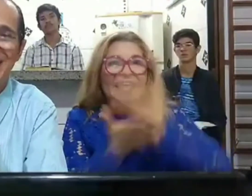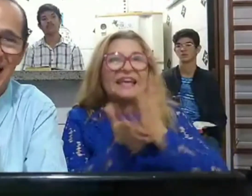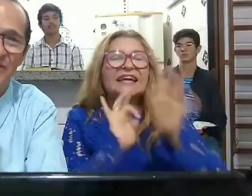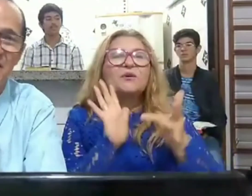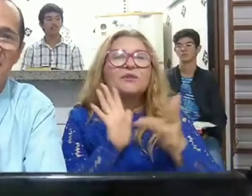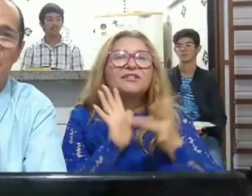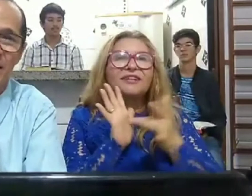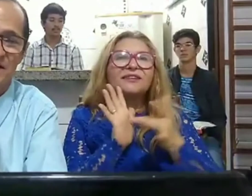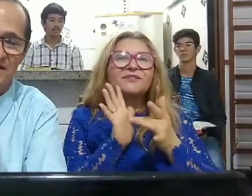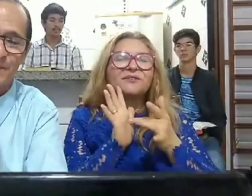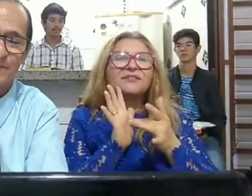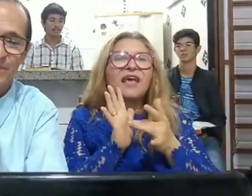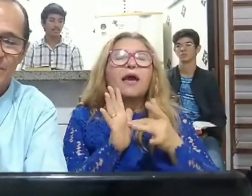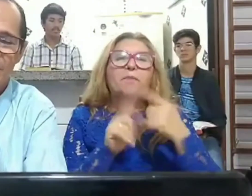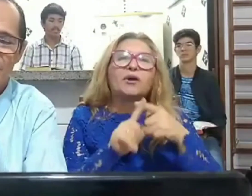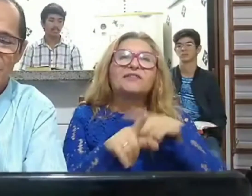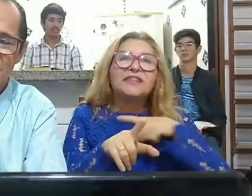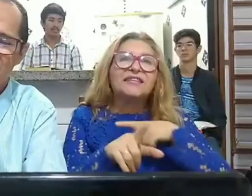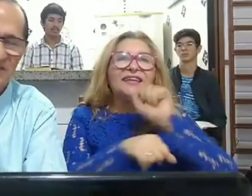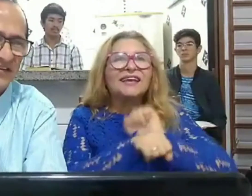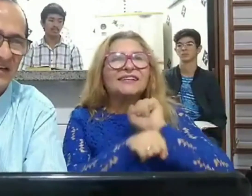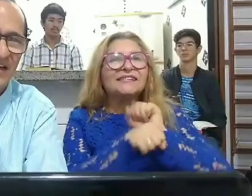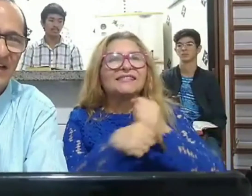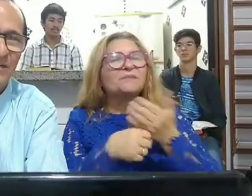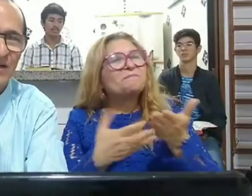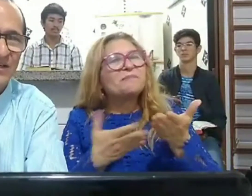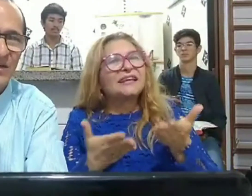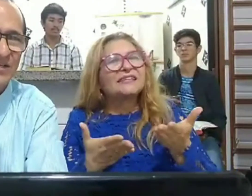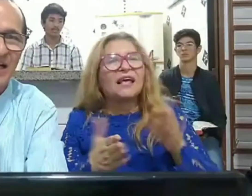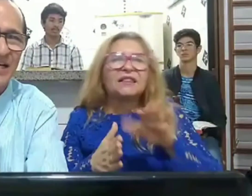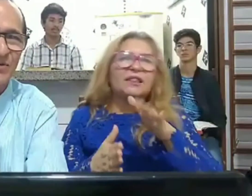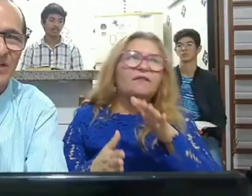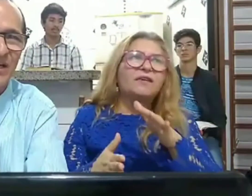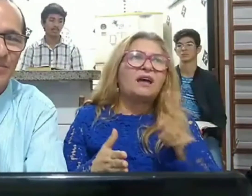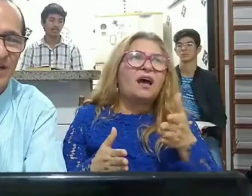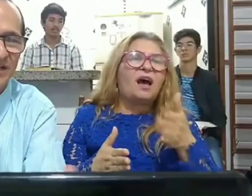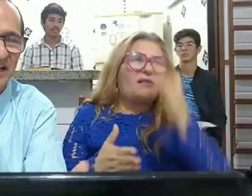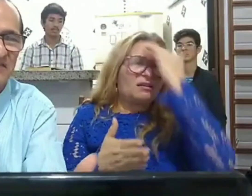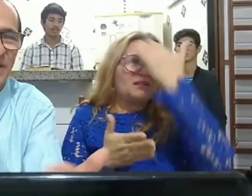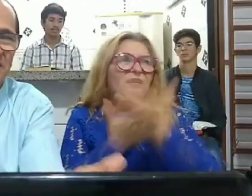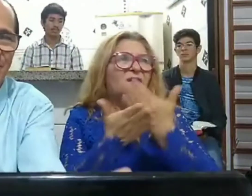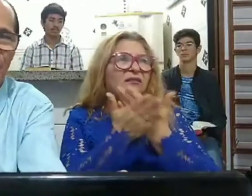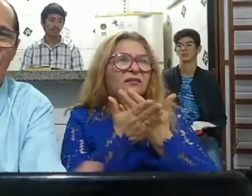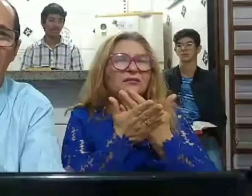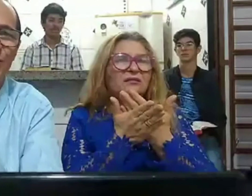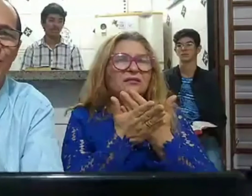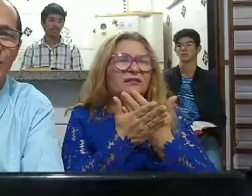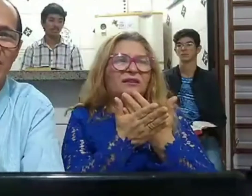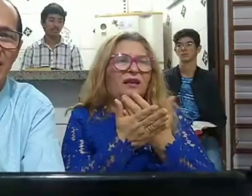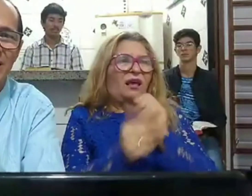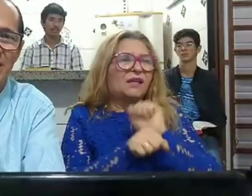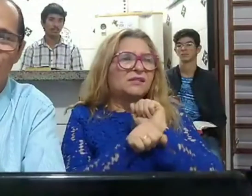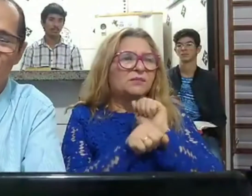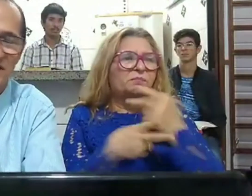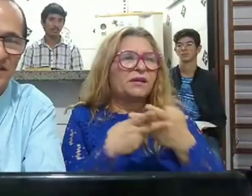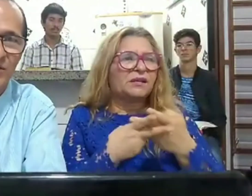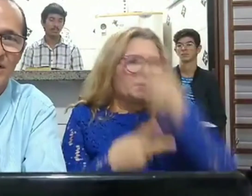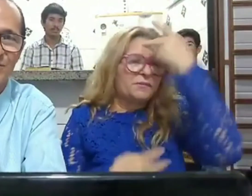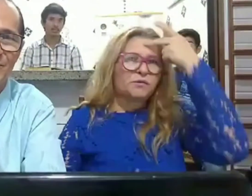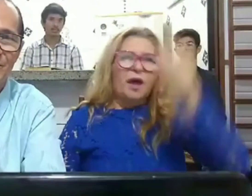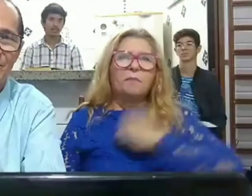te dava esperança. Mas talvez você pode não estar crendo que Ele pode dar esperança para o pecador que ainda não